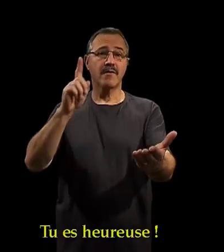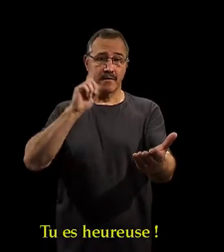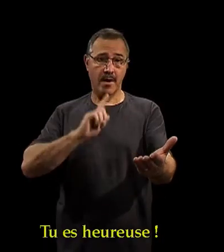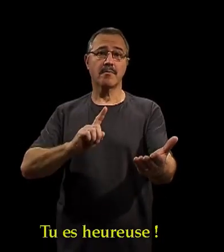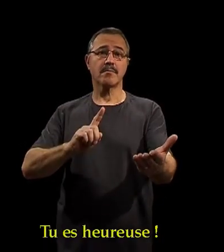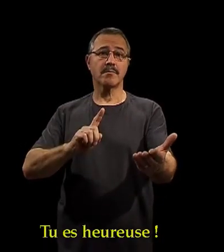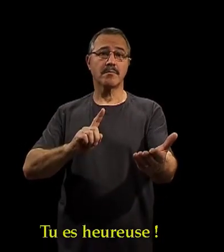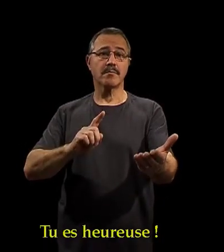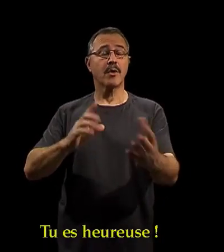Tu es heureuse.